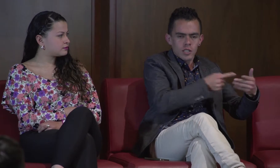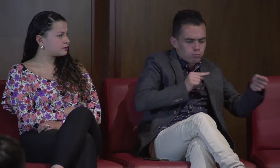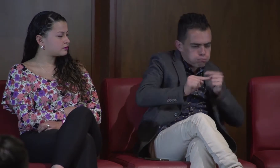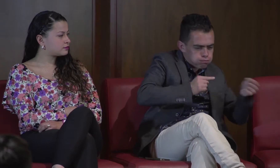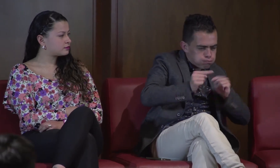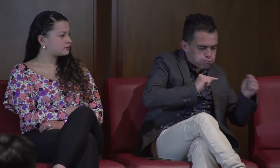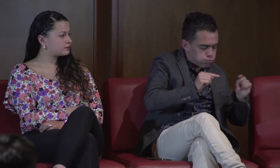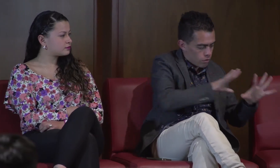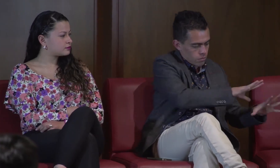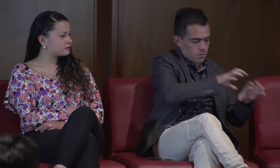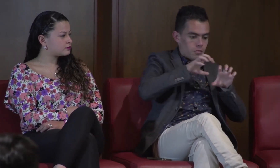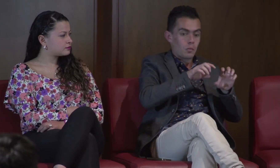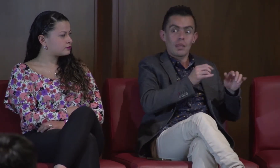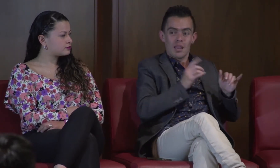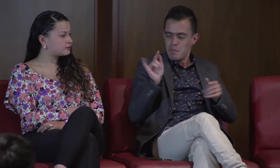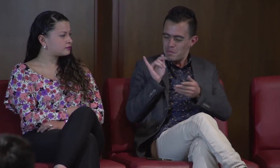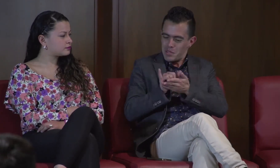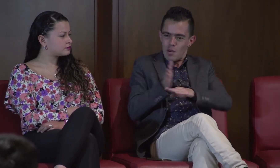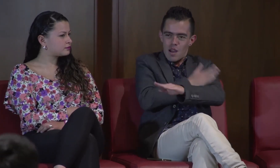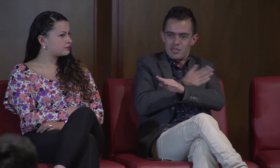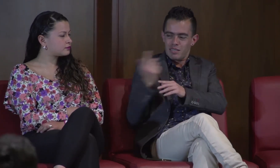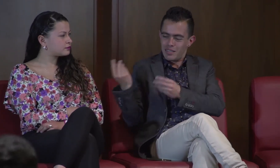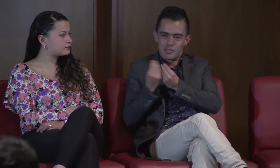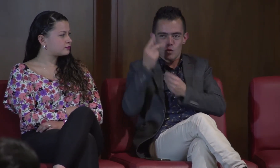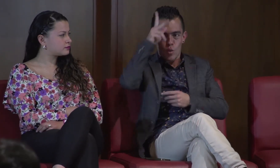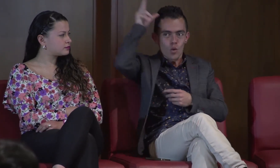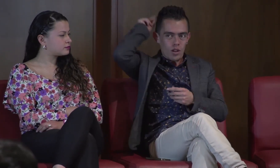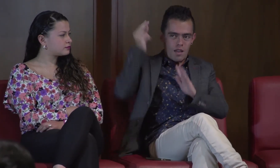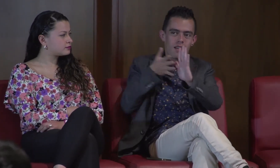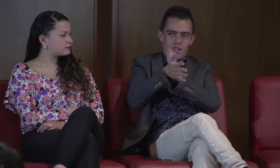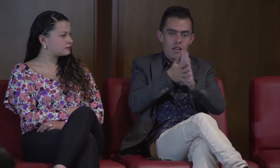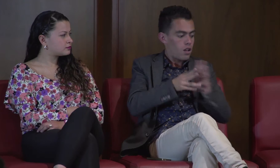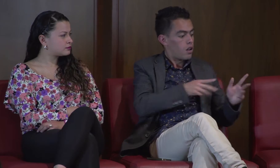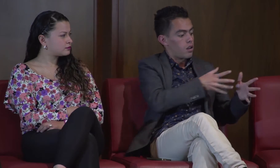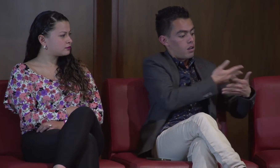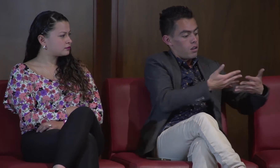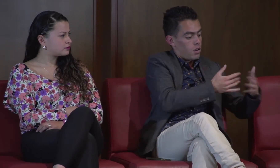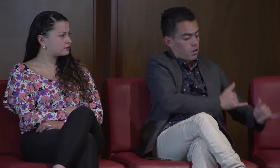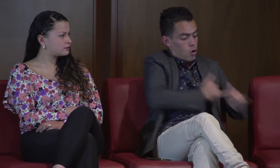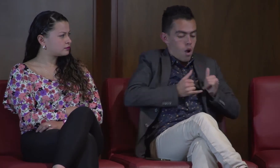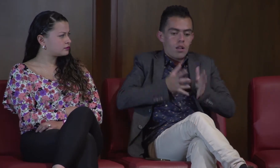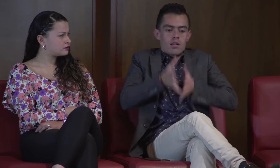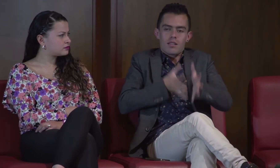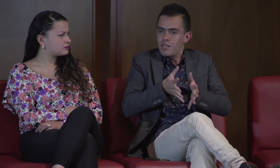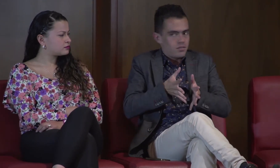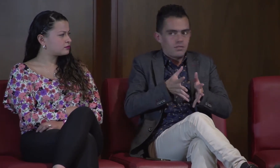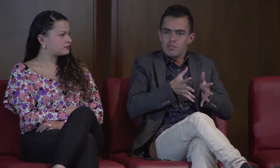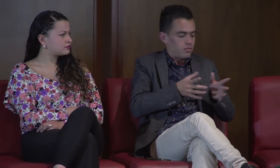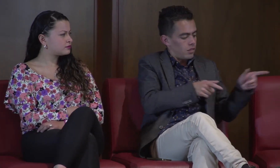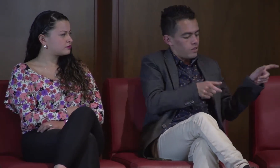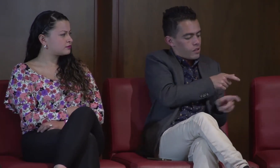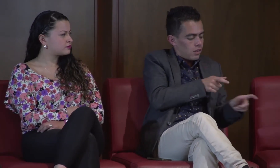lenguas, primero entender el texto que está impreso en español de la lengua oral, hacer una discusión, ese proceso que